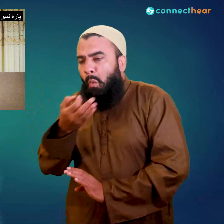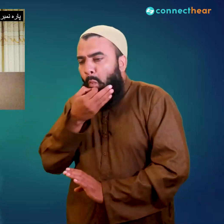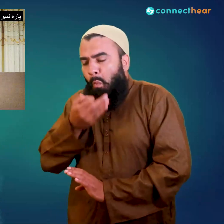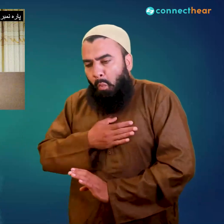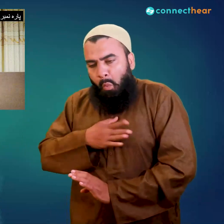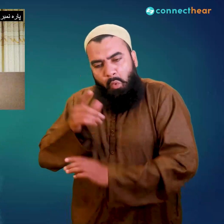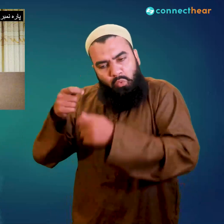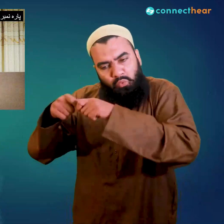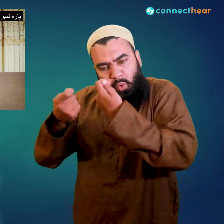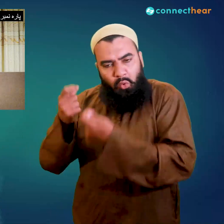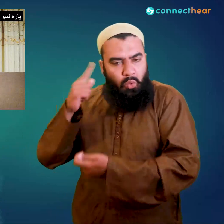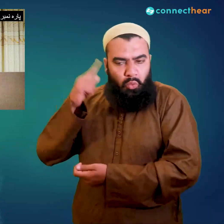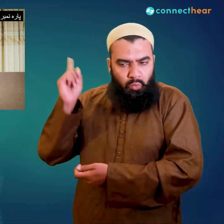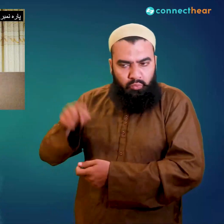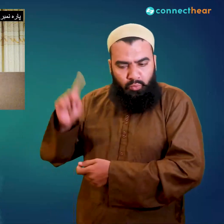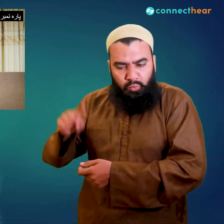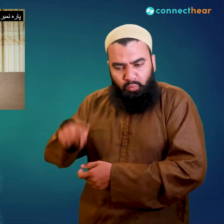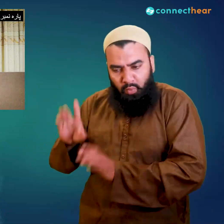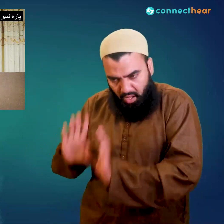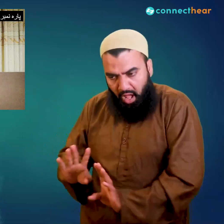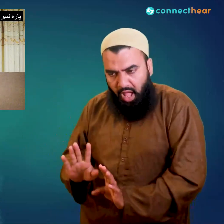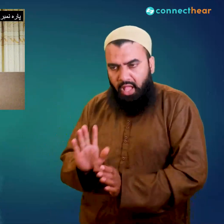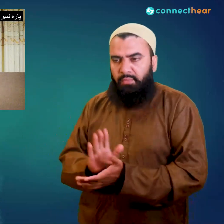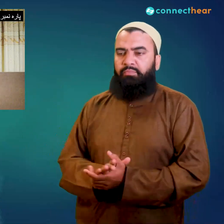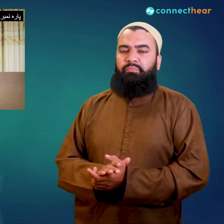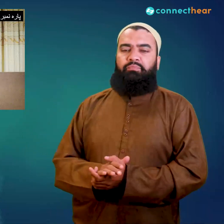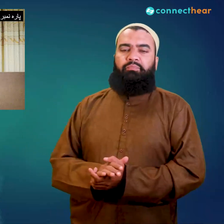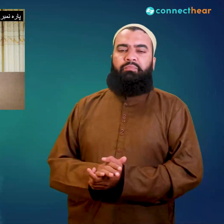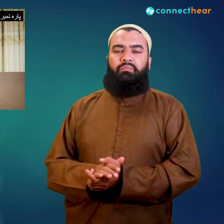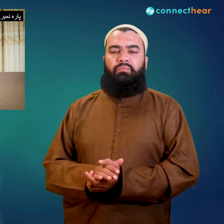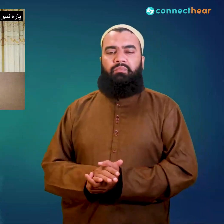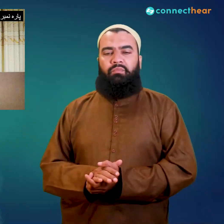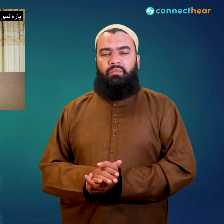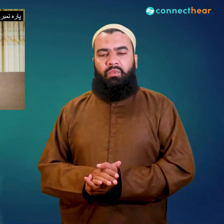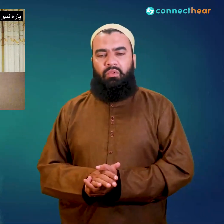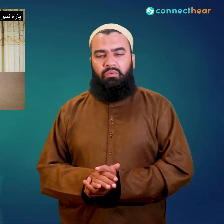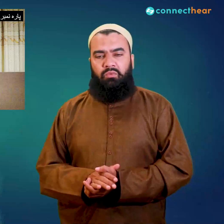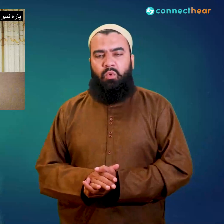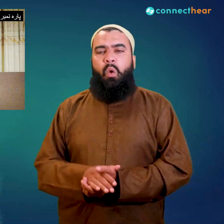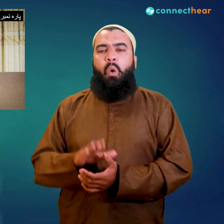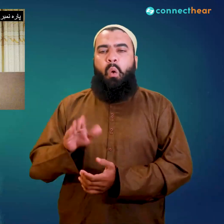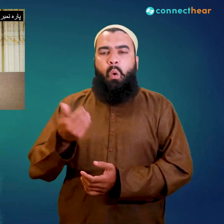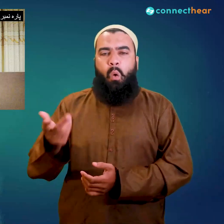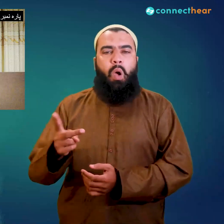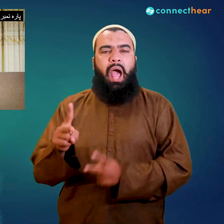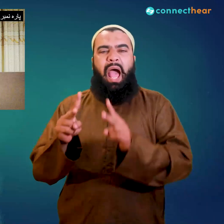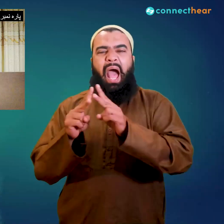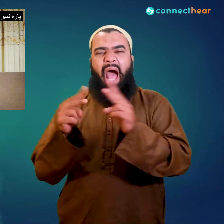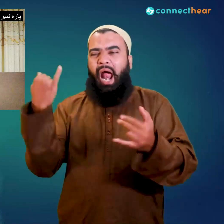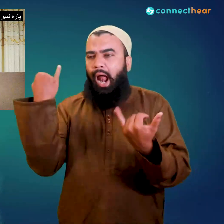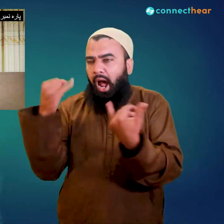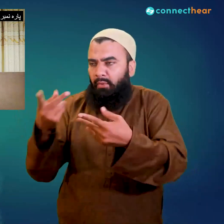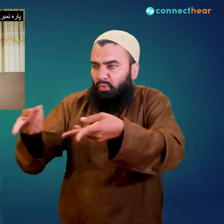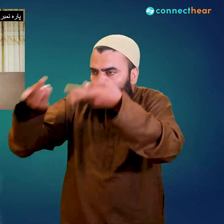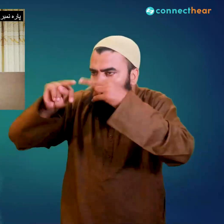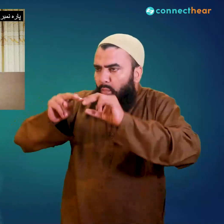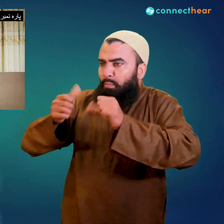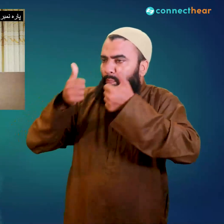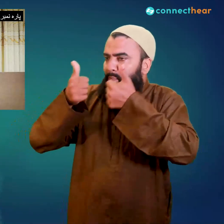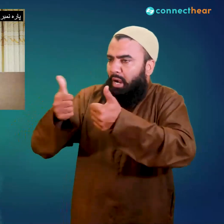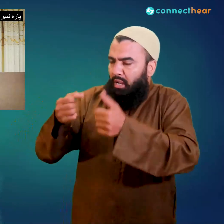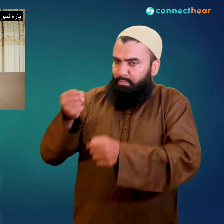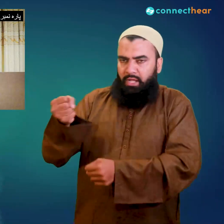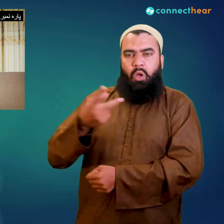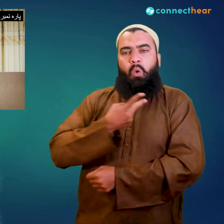کر اپنے حالات کے اندر برا پن پیدا کر لیتی ہے اور برائی کے راستے پر چل پڑتی